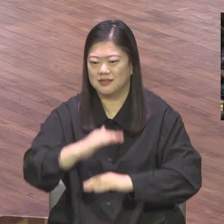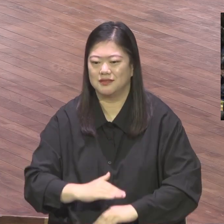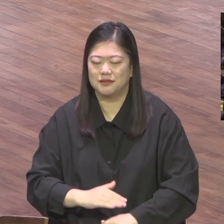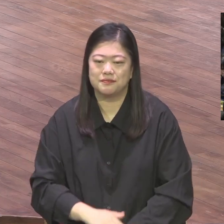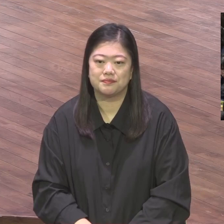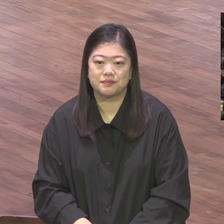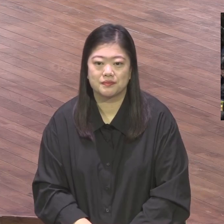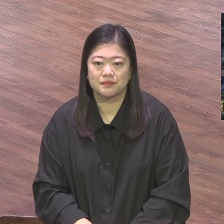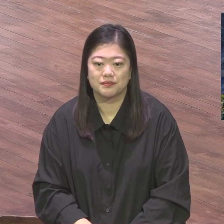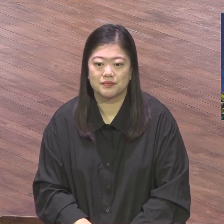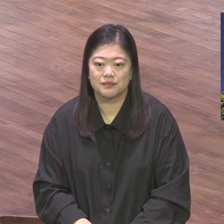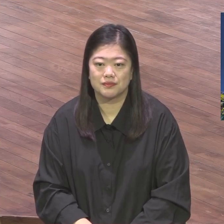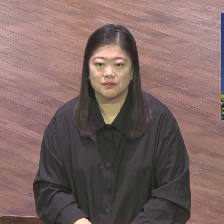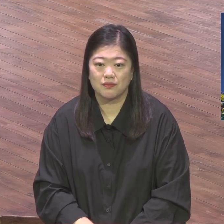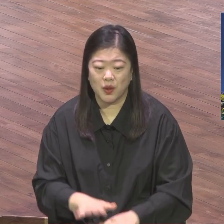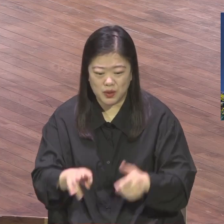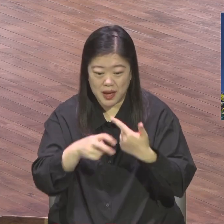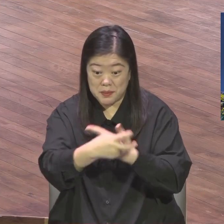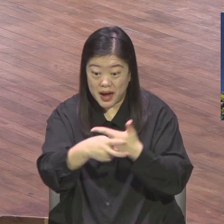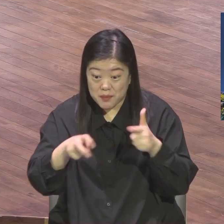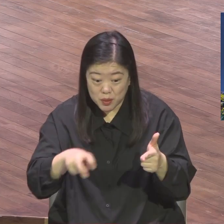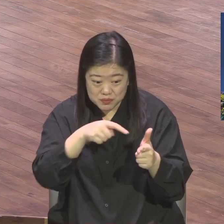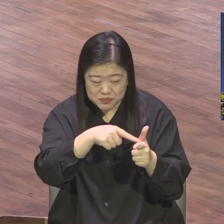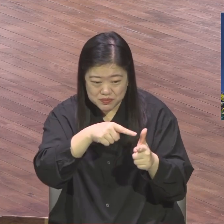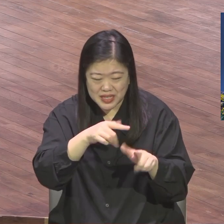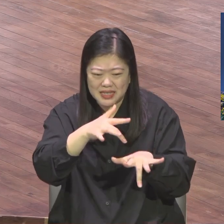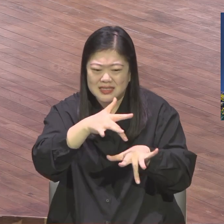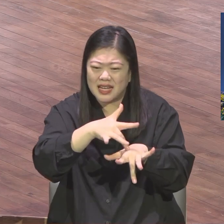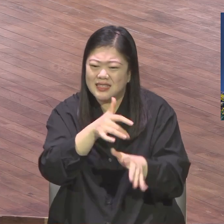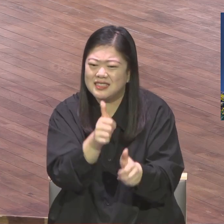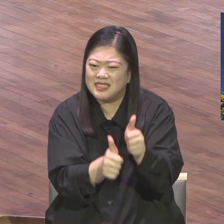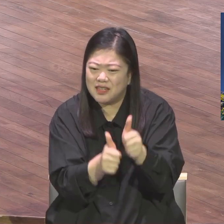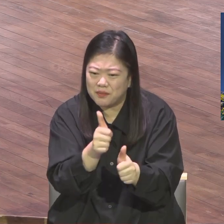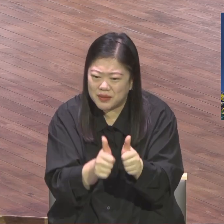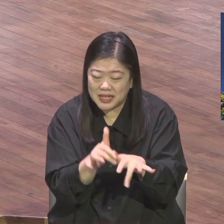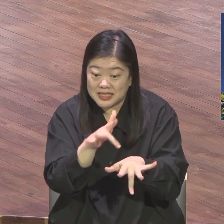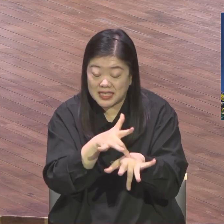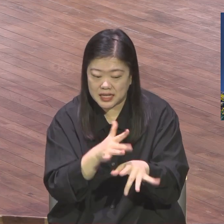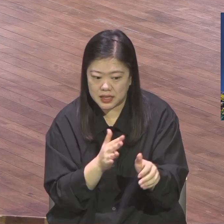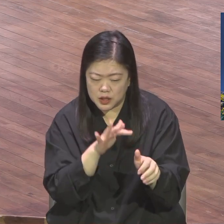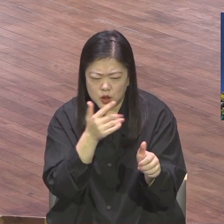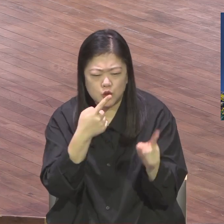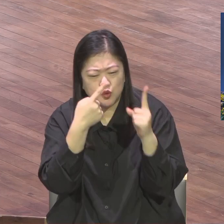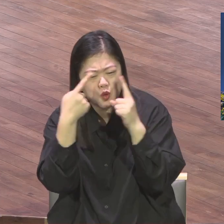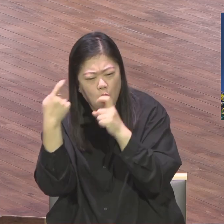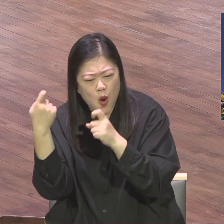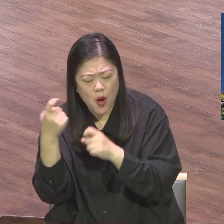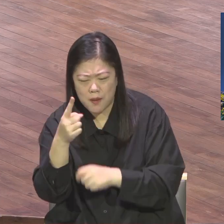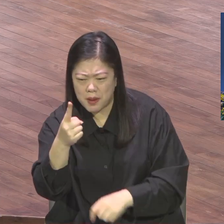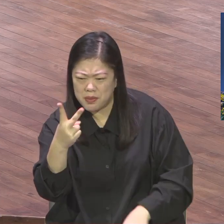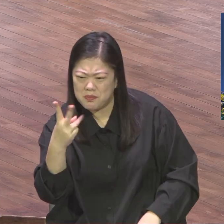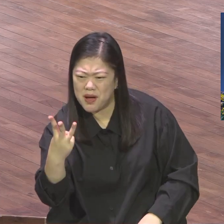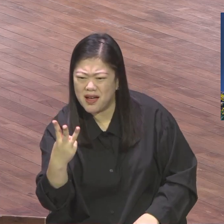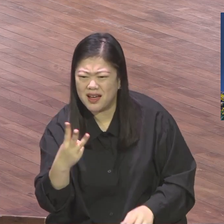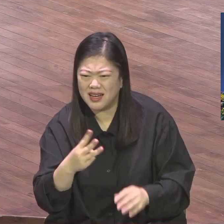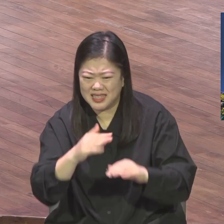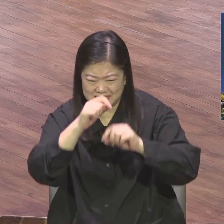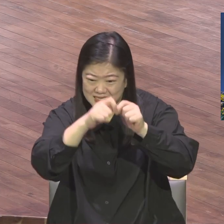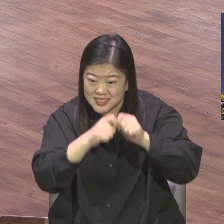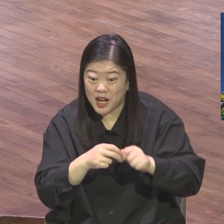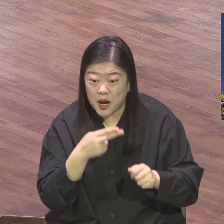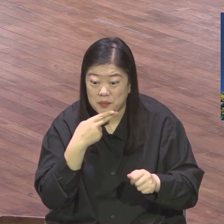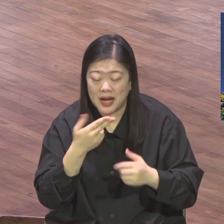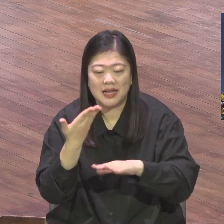오늘 본문에는 자세히 기록되어 있지 않지만은 누가복음 4장에 보면요, 예수님께서는 사단에게 세 가지